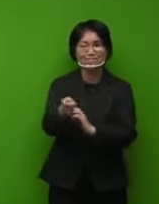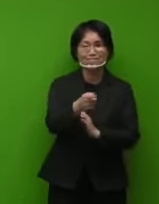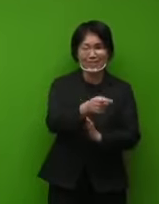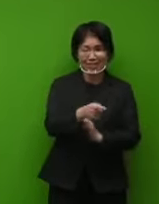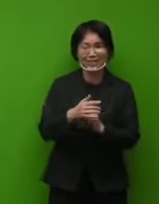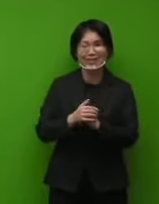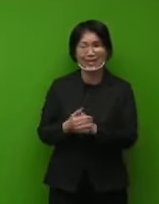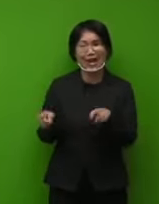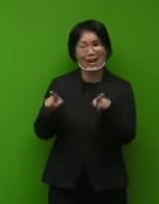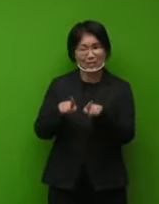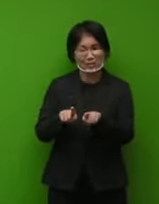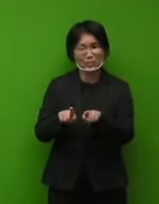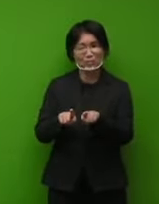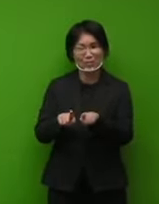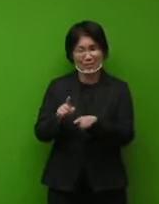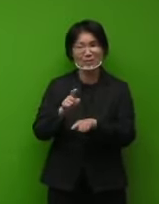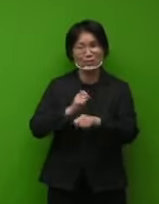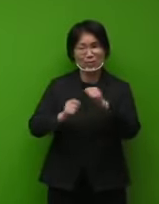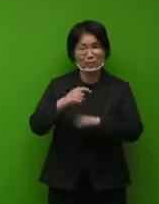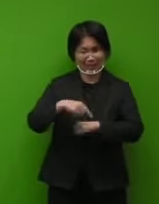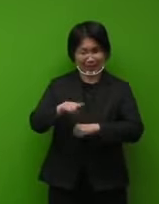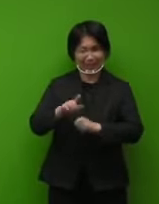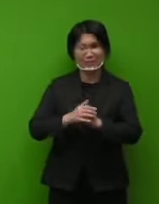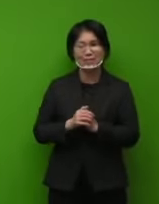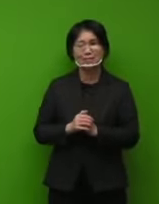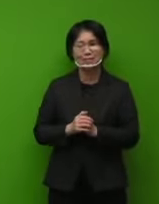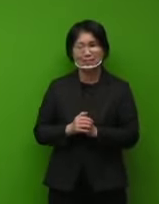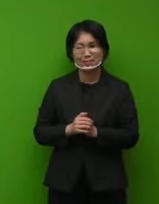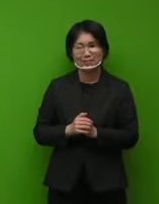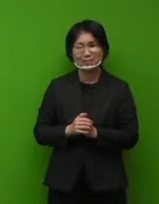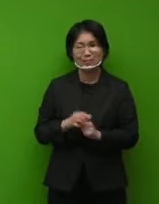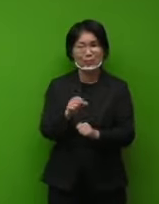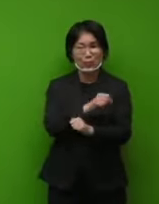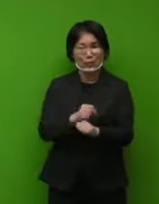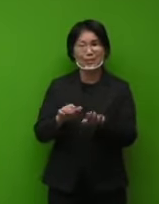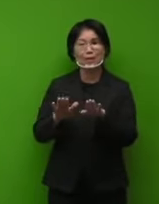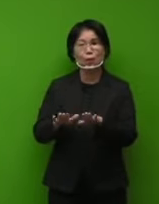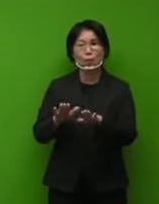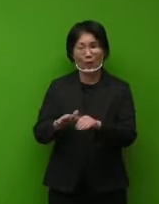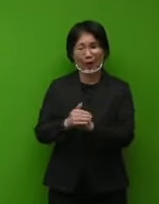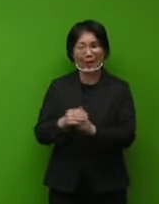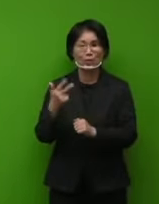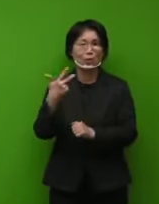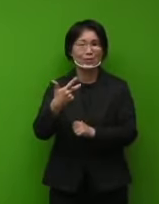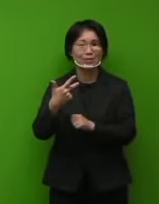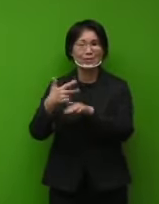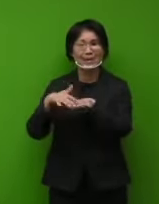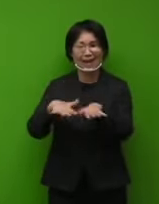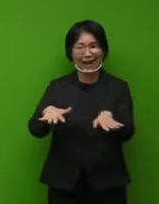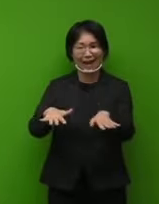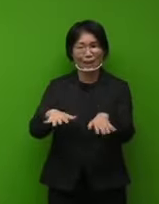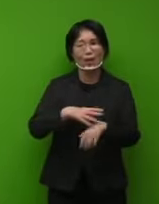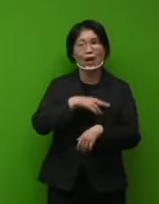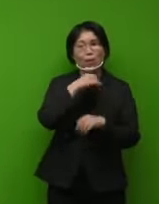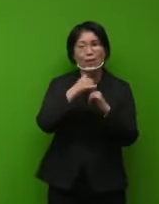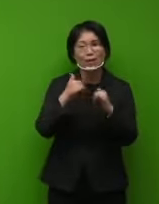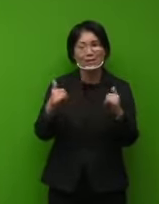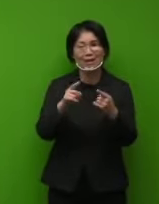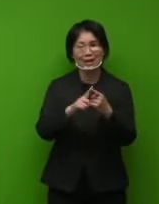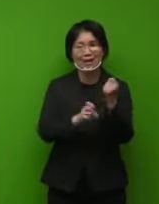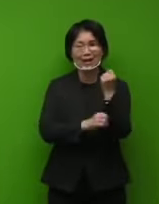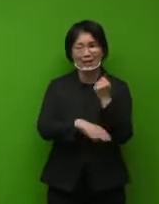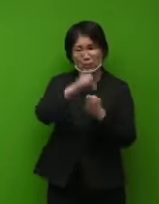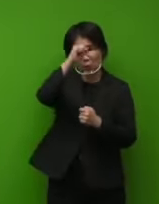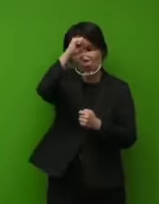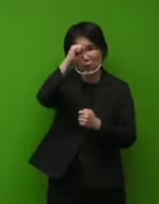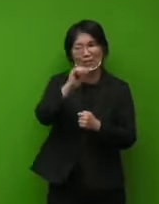にやっていこうということです。特に今回の第7波、高齢者の方、あるいは基礎疾患をお持